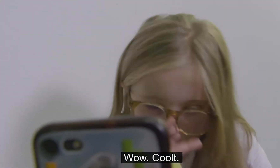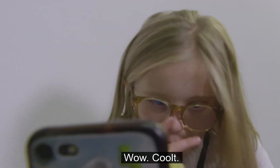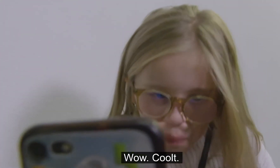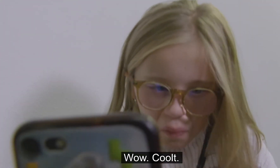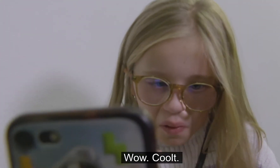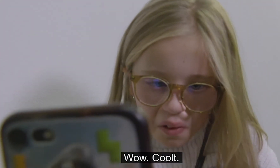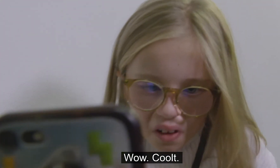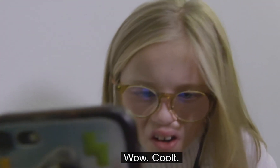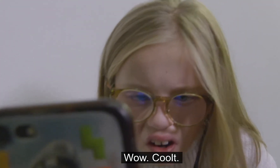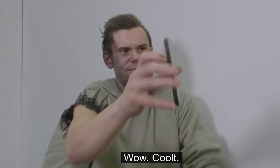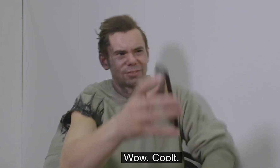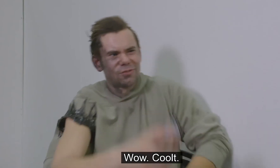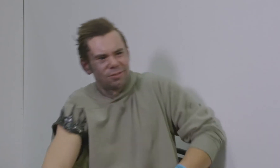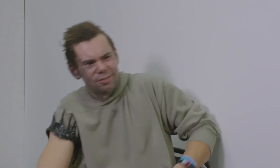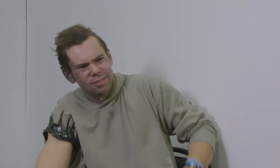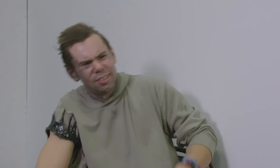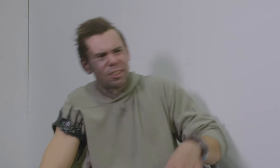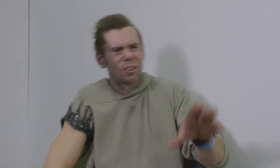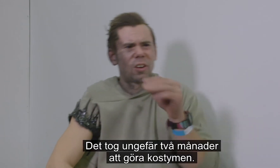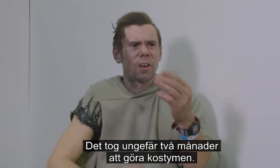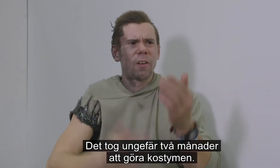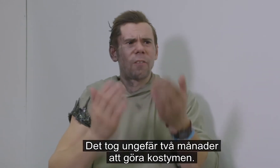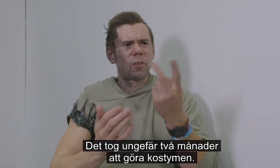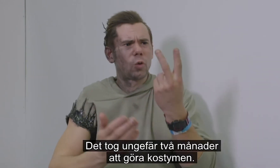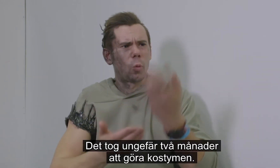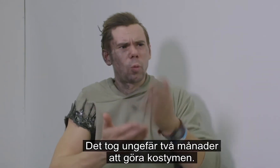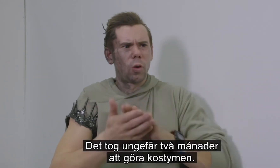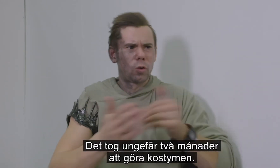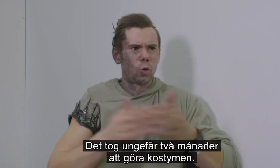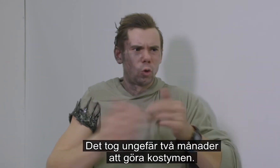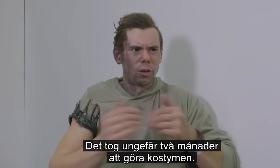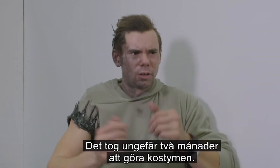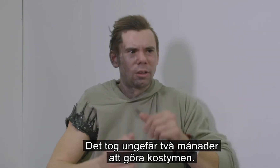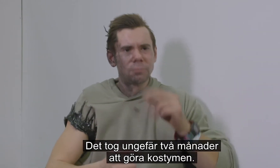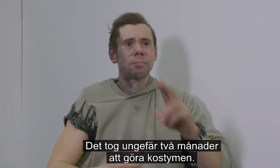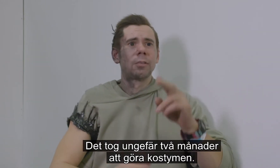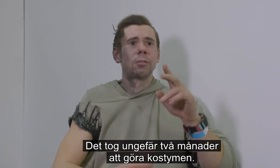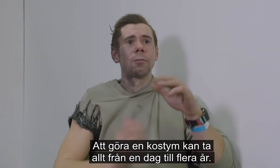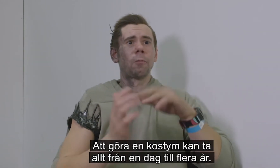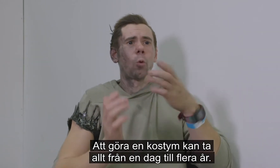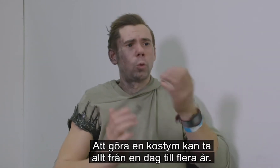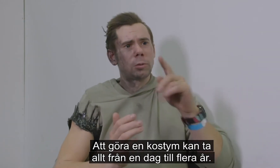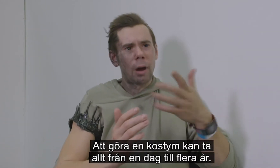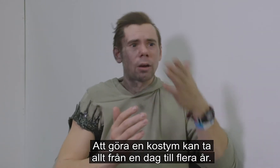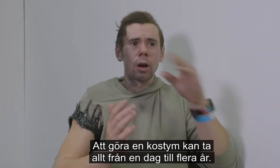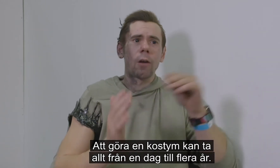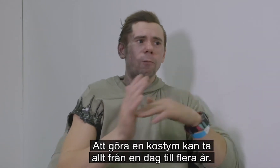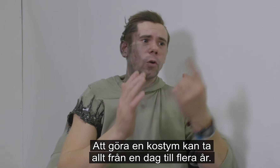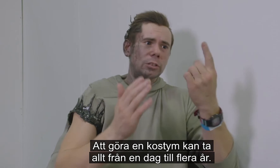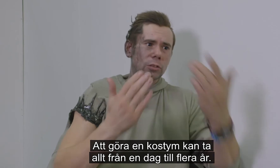Wow, coolt! Det tog ungefär 2 månader för mig att göra kostymen. Och att göra en cosplay-kostym kan